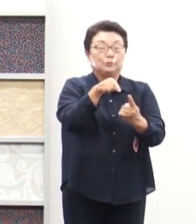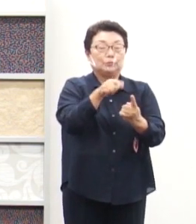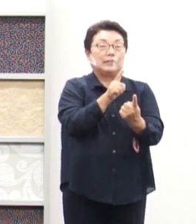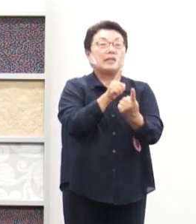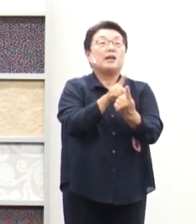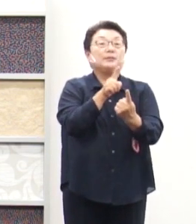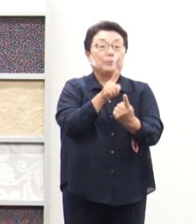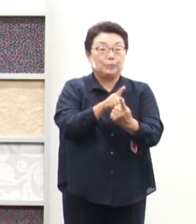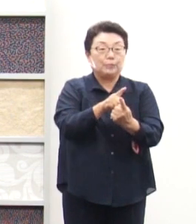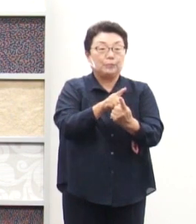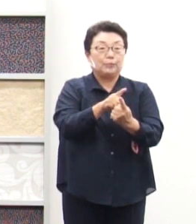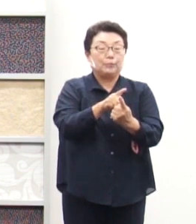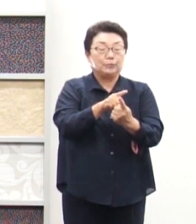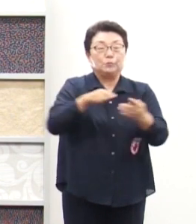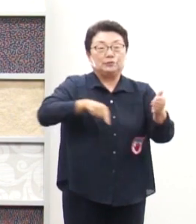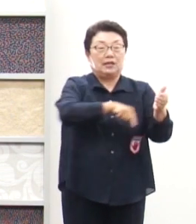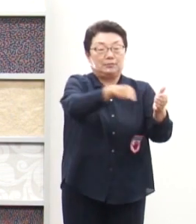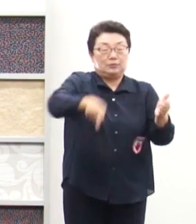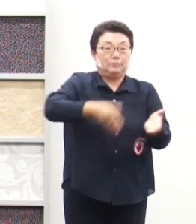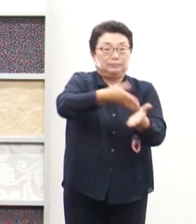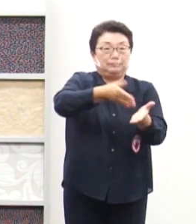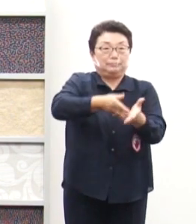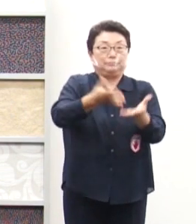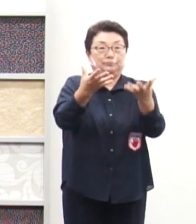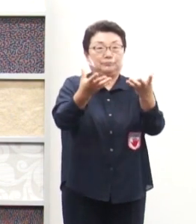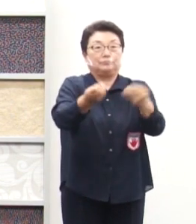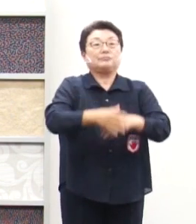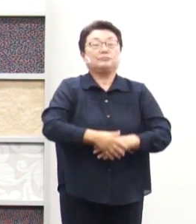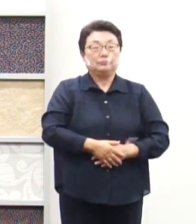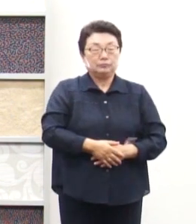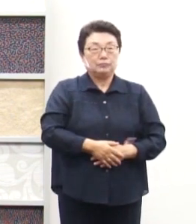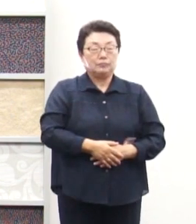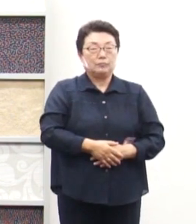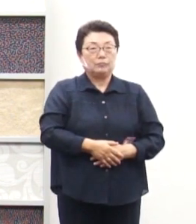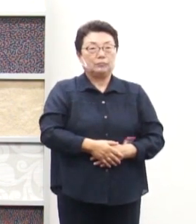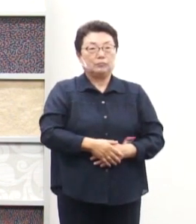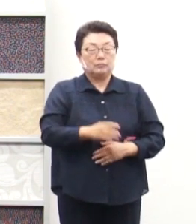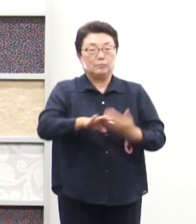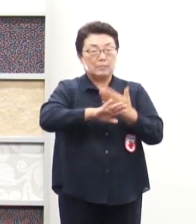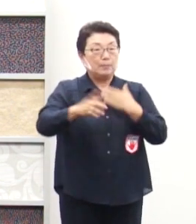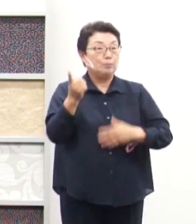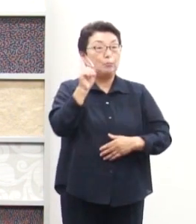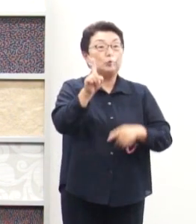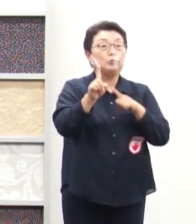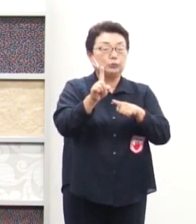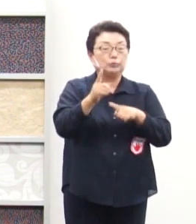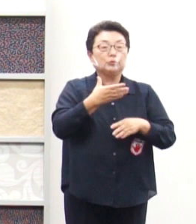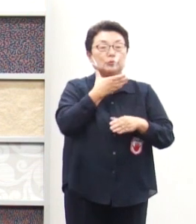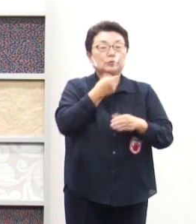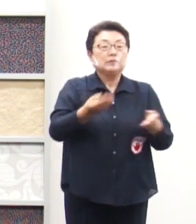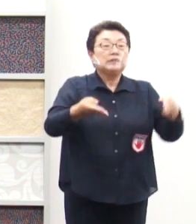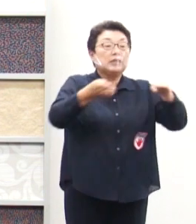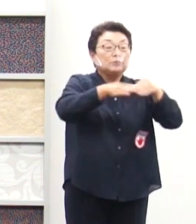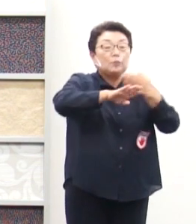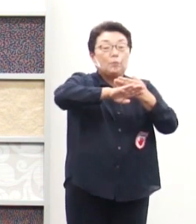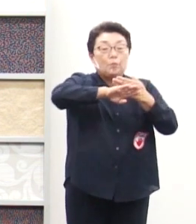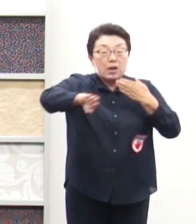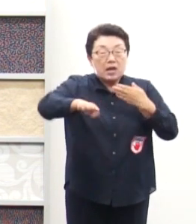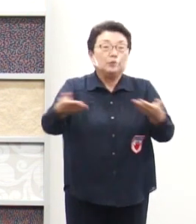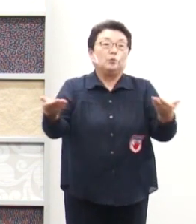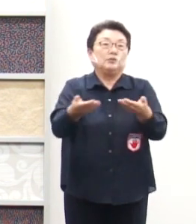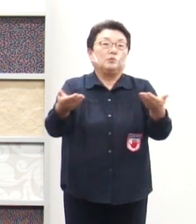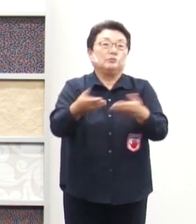対応の、3本柱ですが、もう一つですね、福祉施設以外の事業所に対しまし